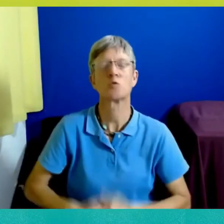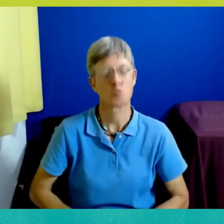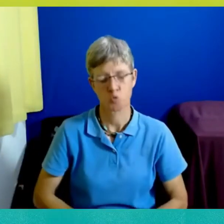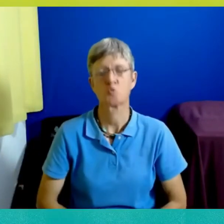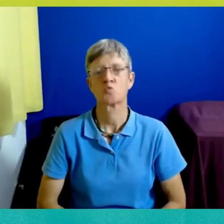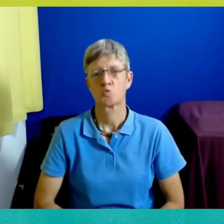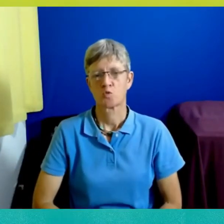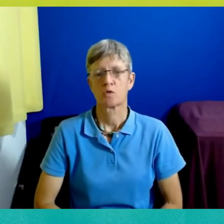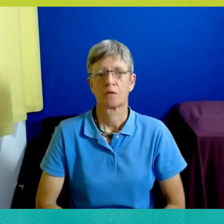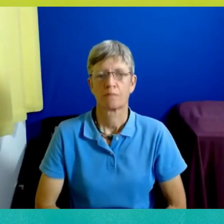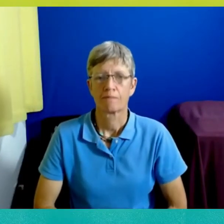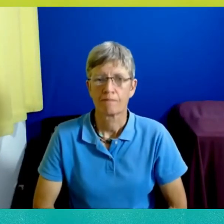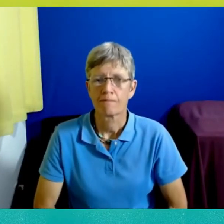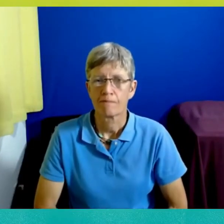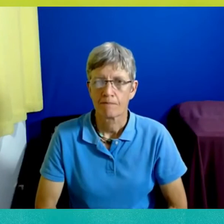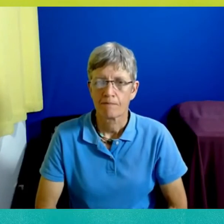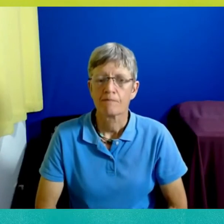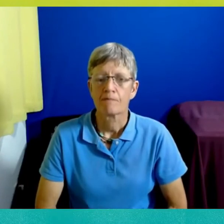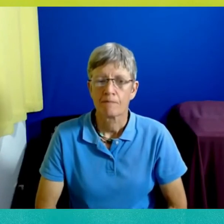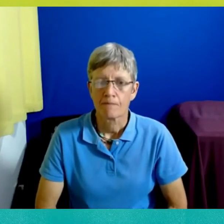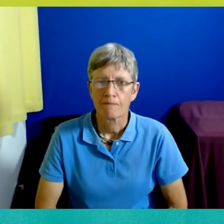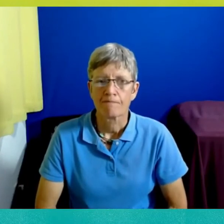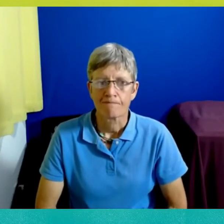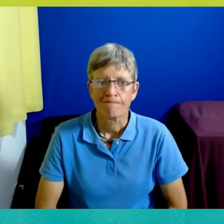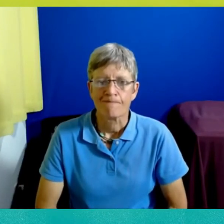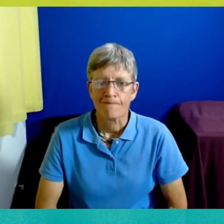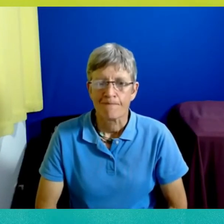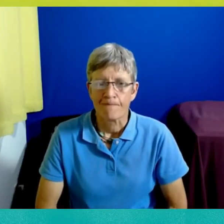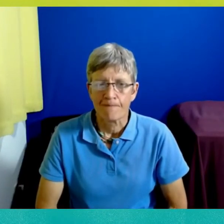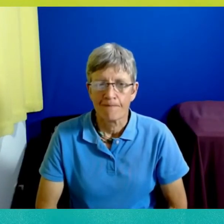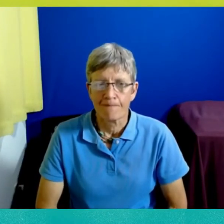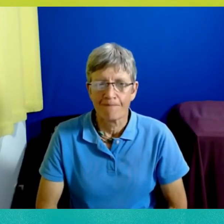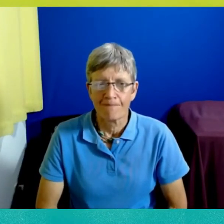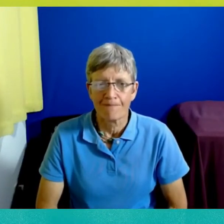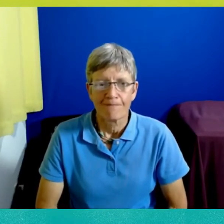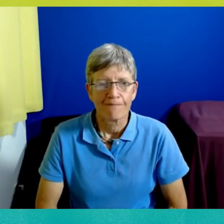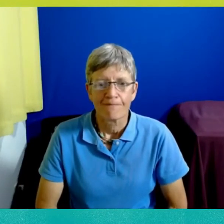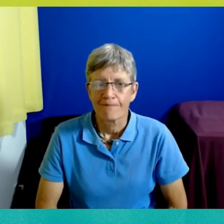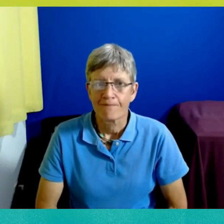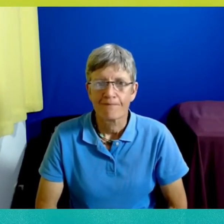nível de habilidade bem superior já.